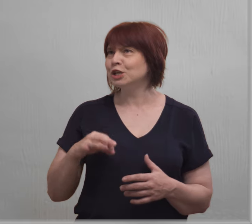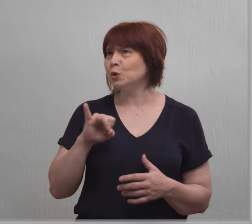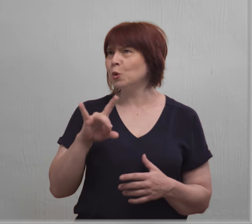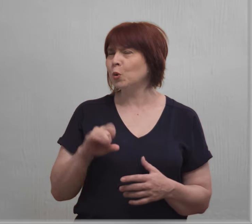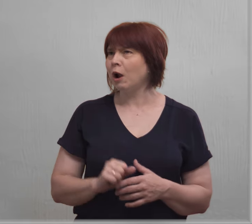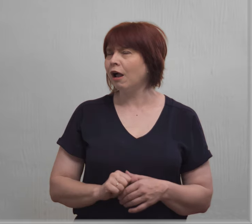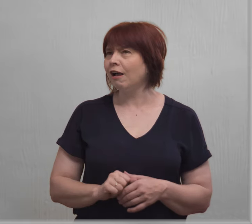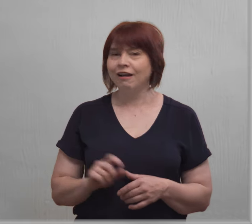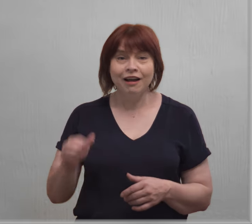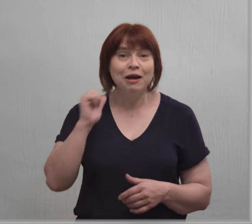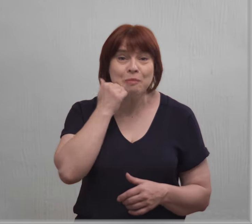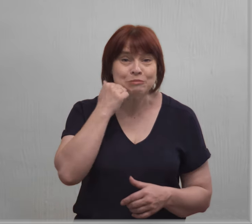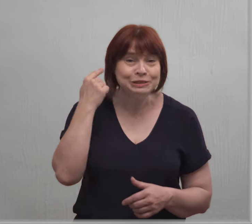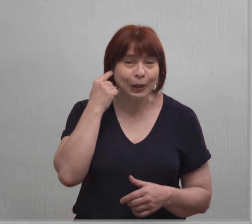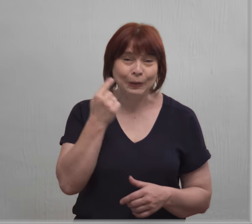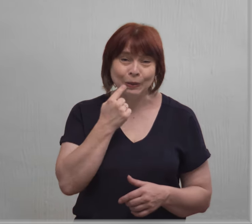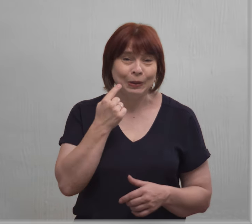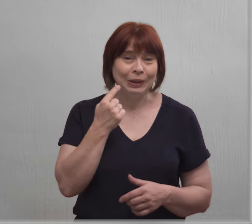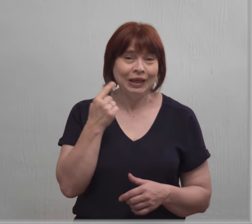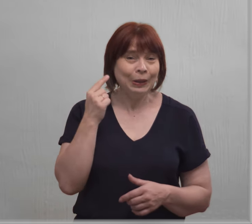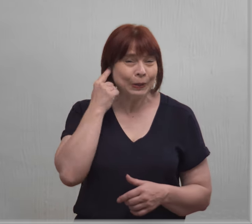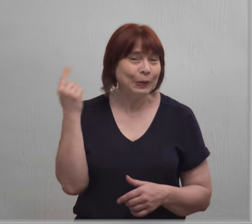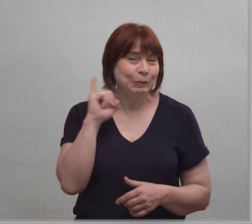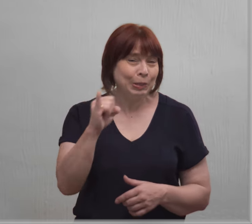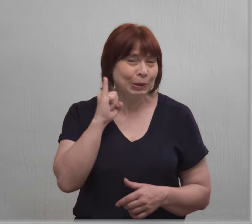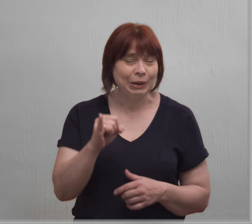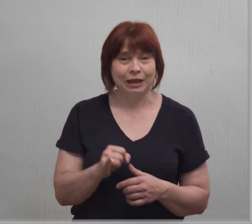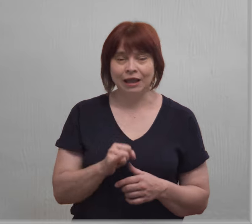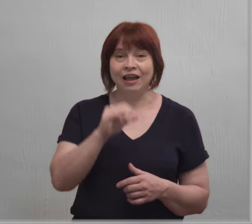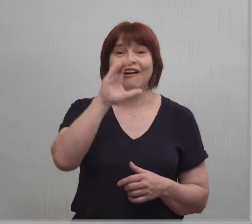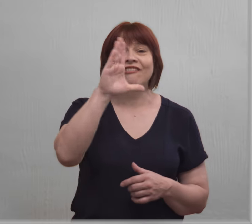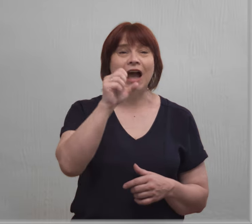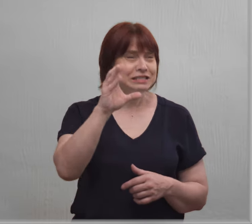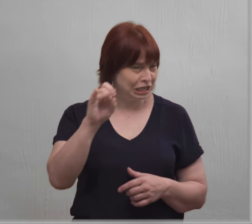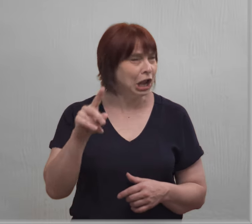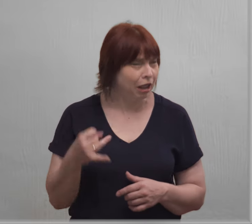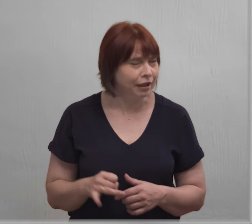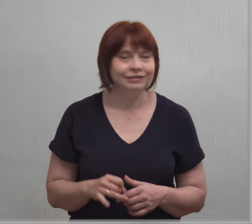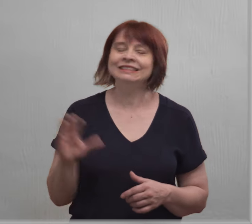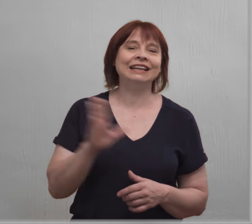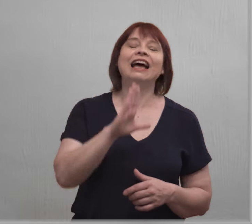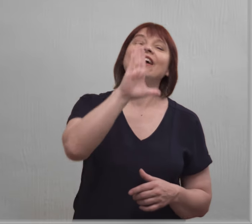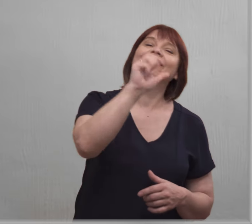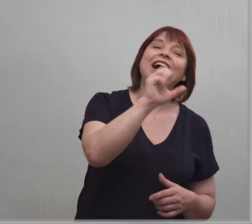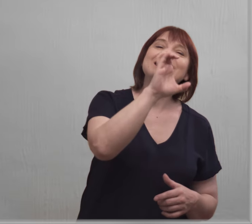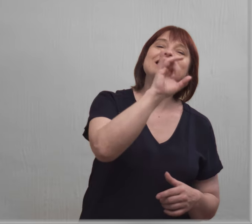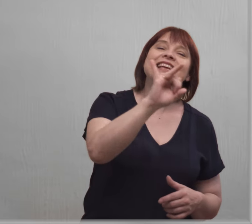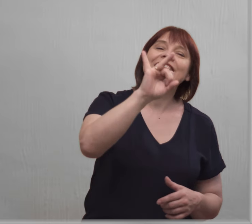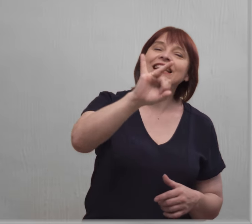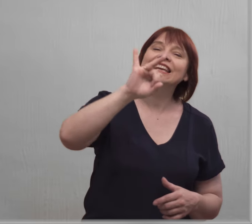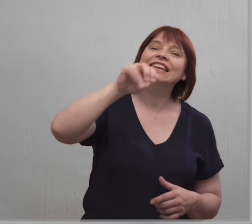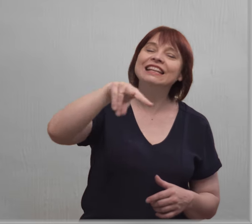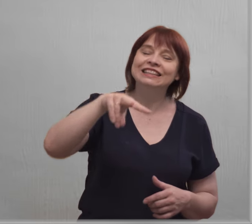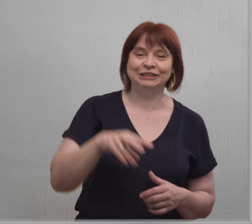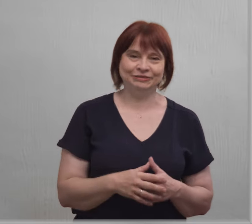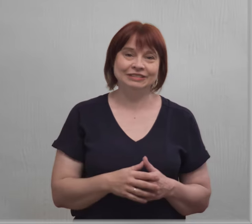Она так услышала, что Василий – сын Юры. Но Василиил означает «под кровом Всевышнего». Итак, дорогие братья и сестры,